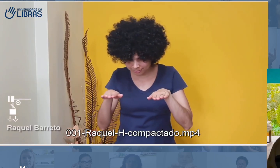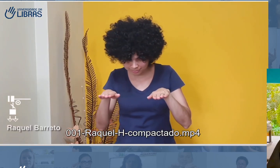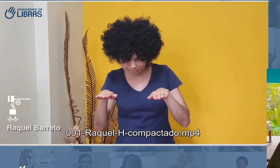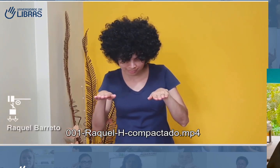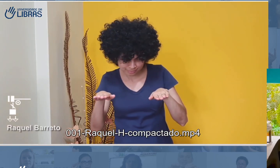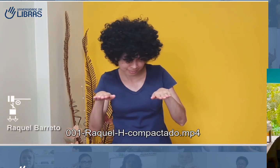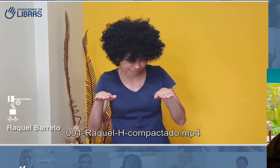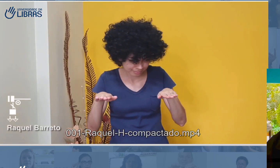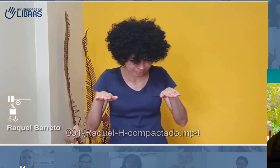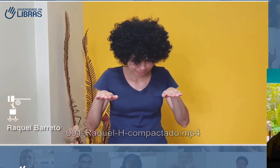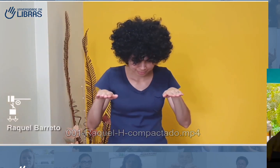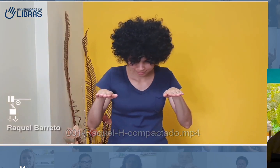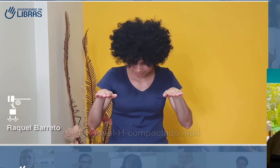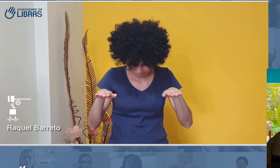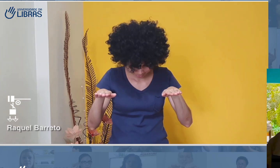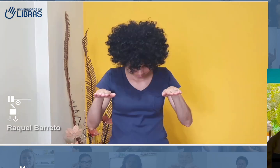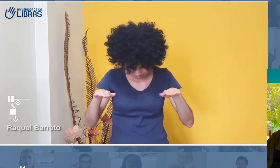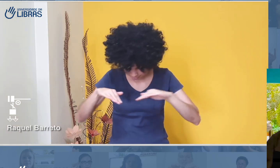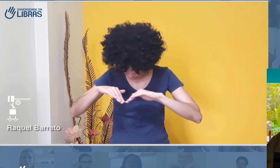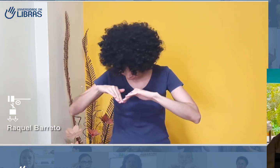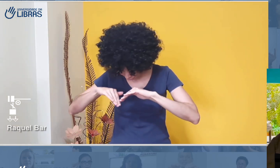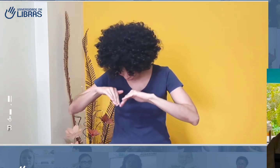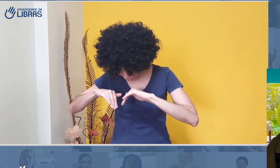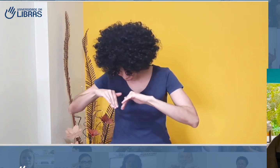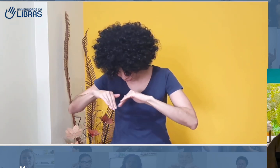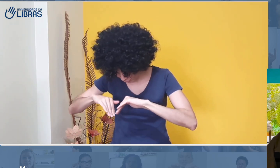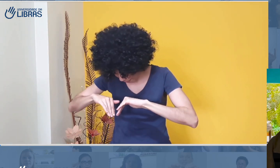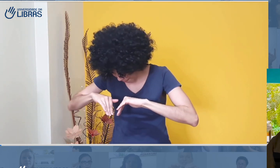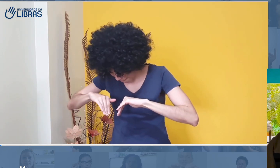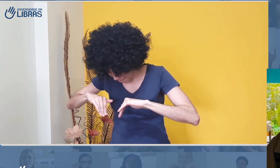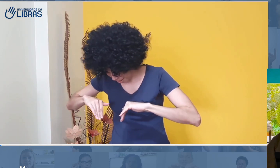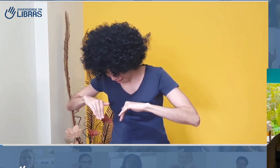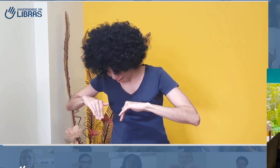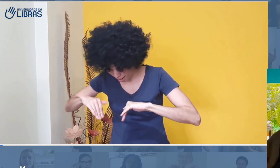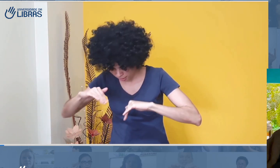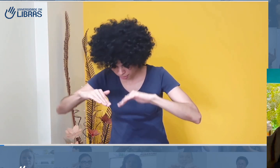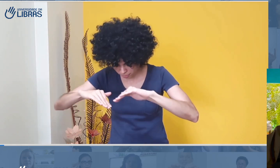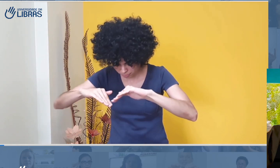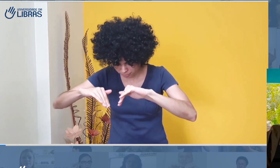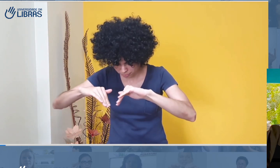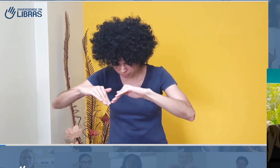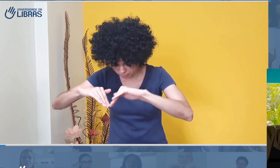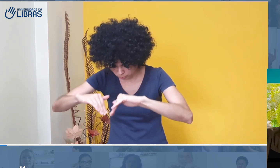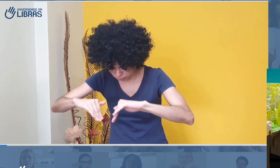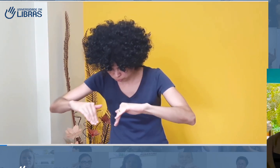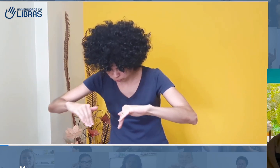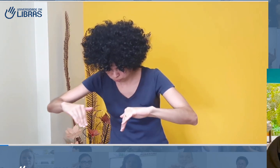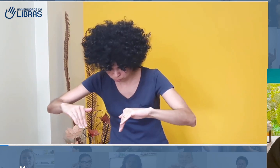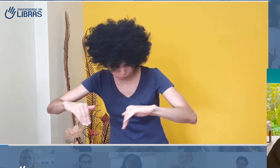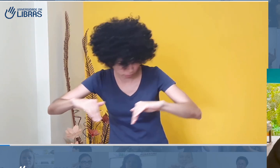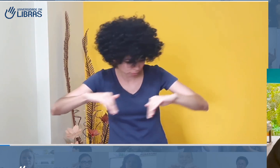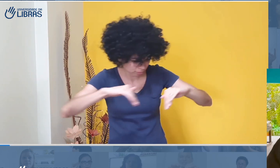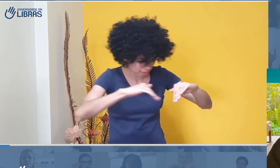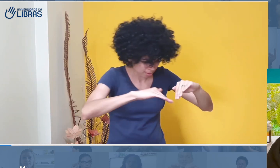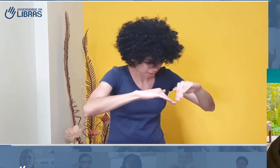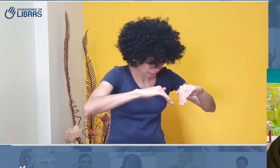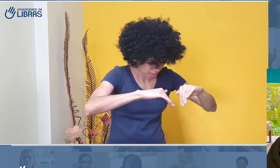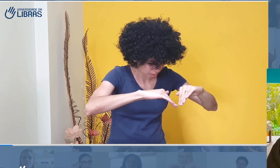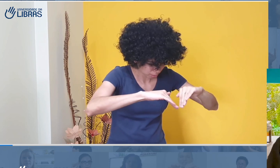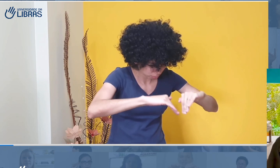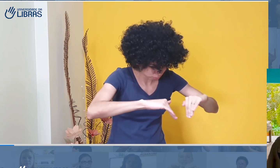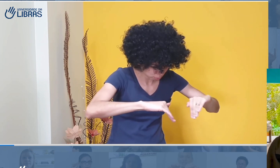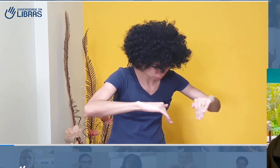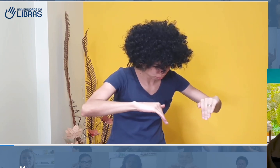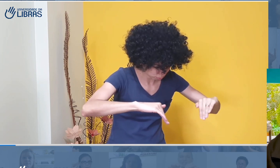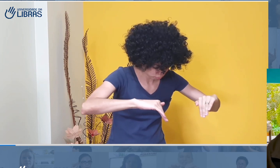aqui fala justamente sobre esse aspecto. Essa daqui é a minha esposa Raquel, que é surda, que eu falei. Ela fala sobre as bases da casa, sobre a